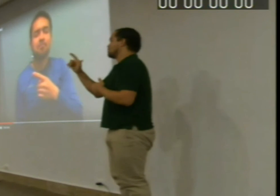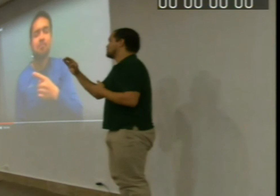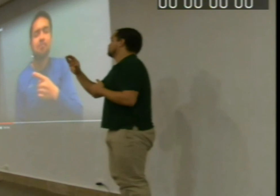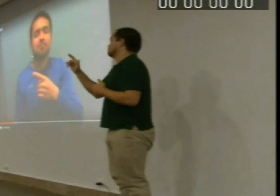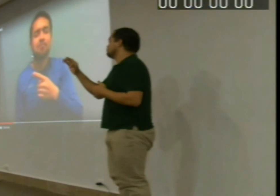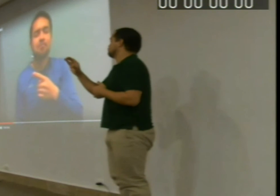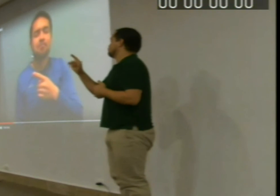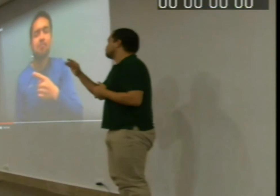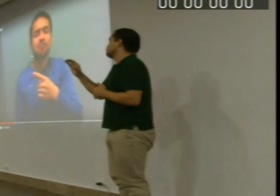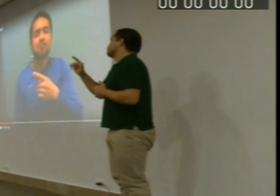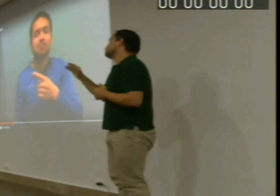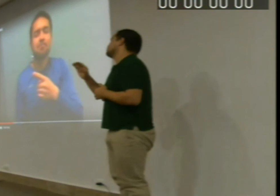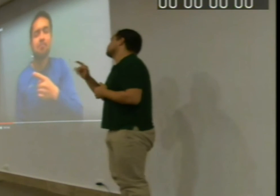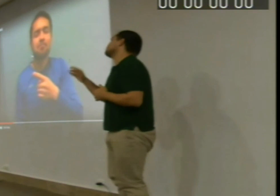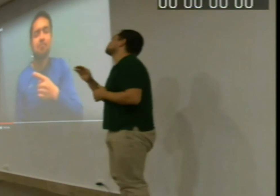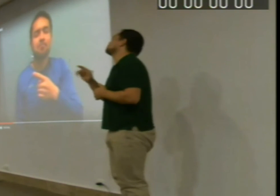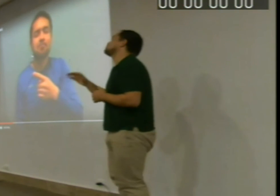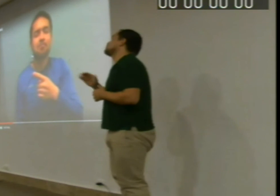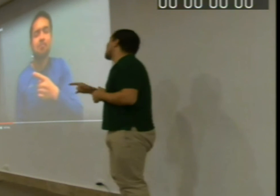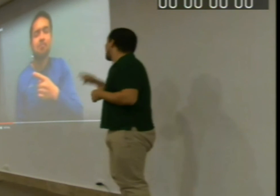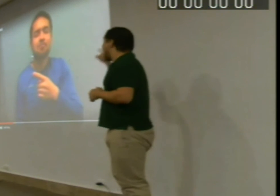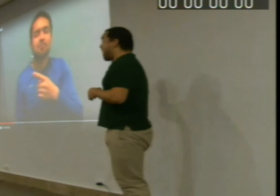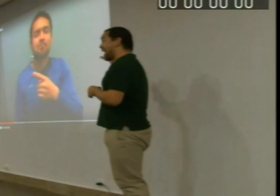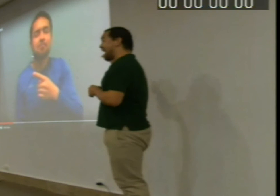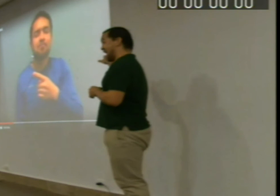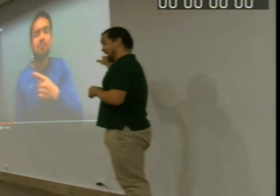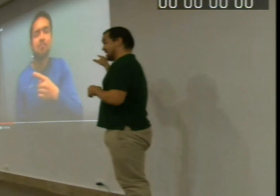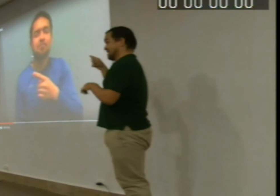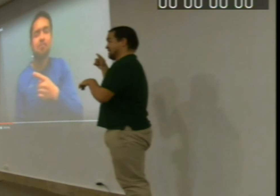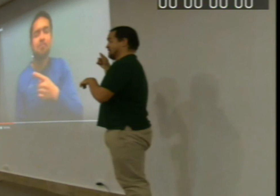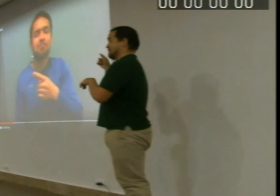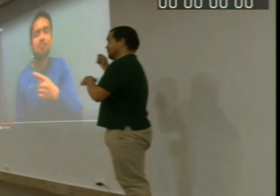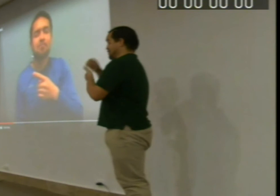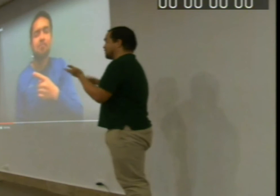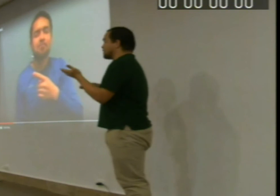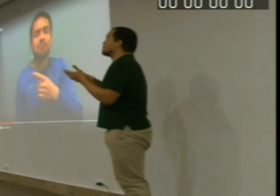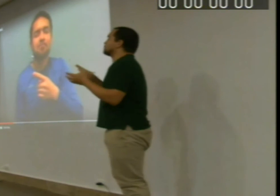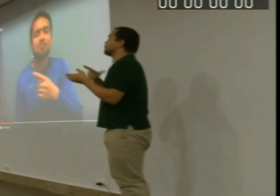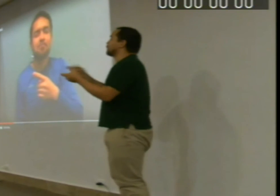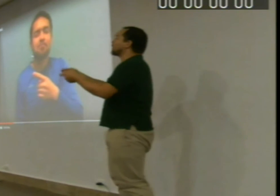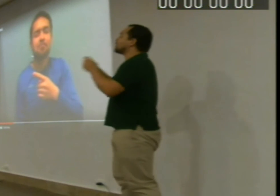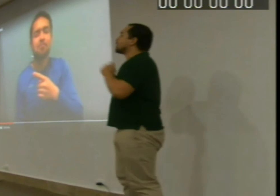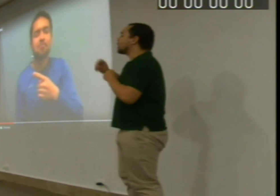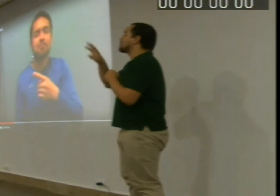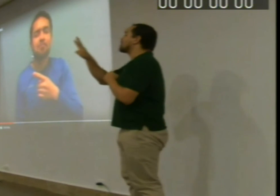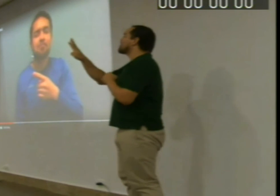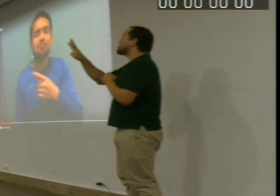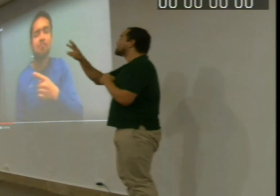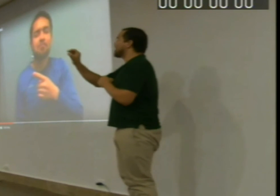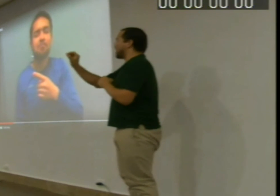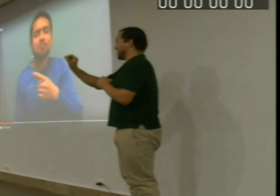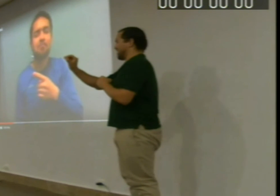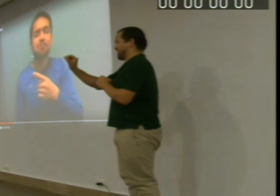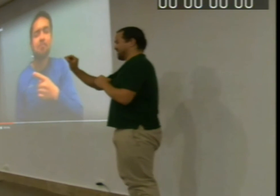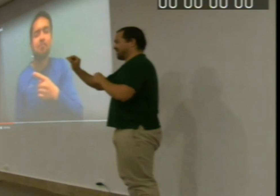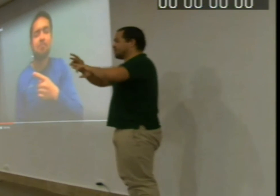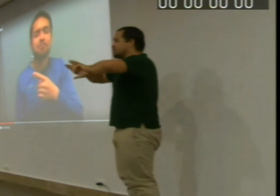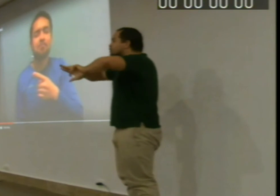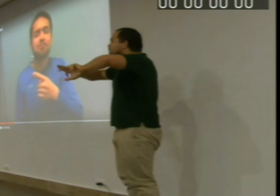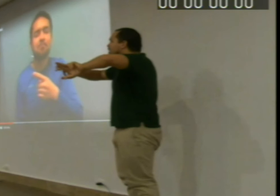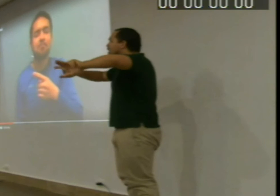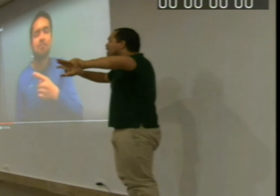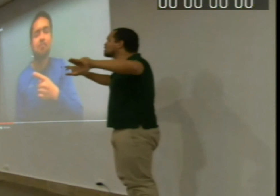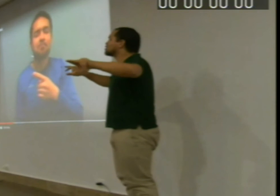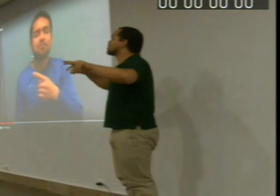foco é classificador sempre classificador a a atividade que ela me deu